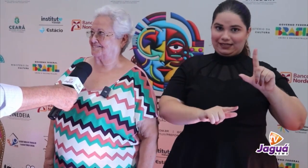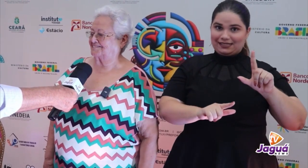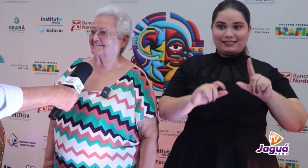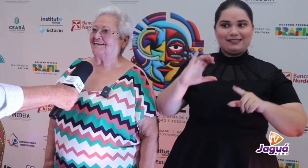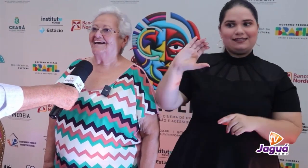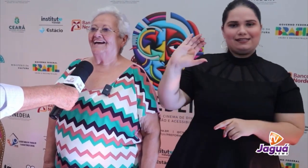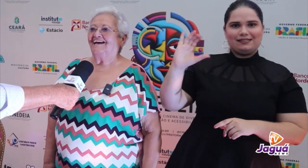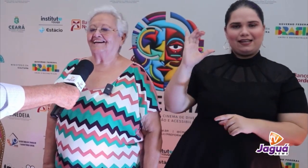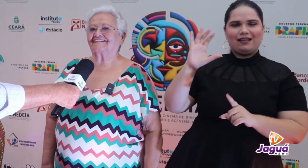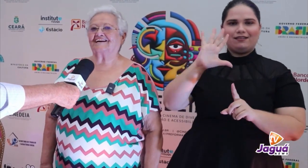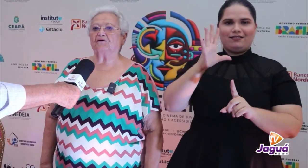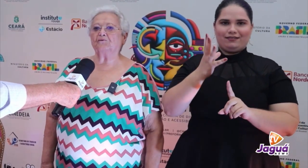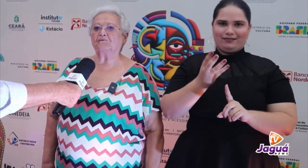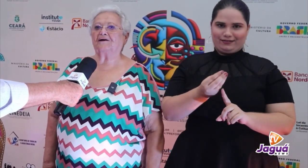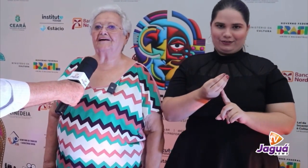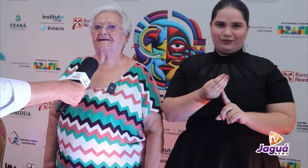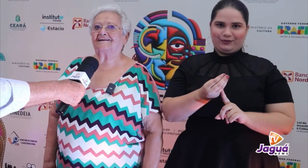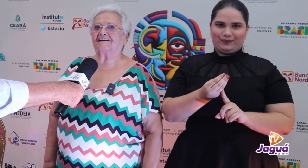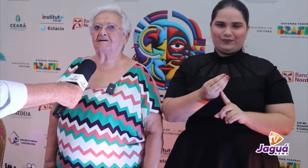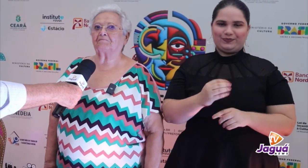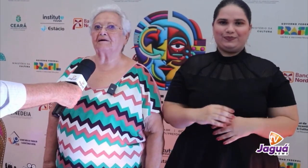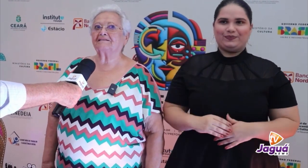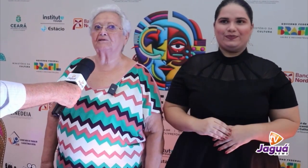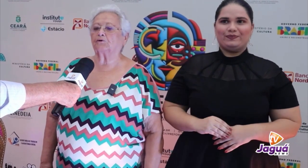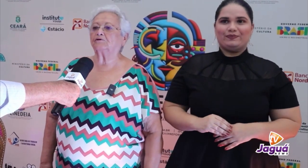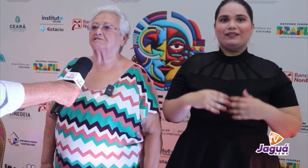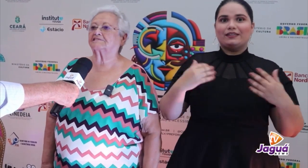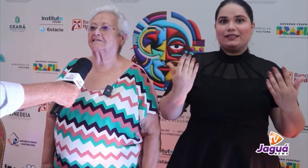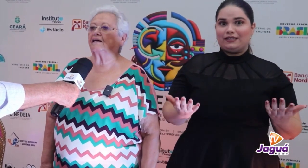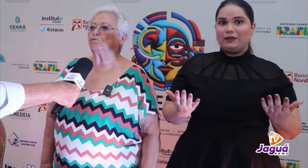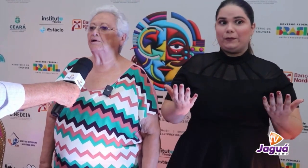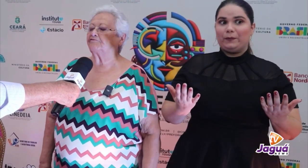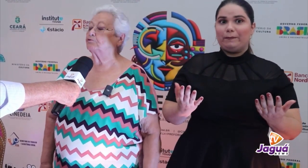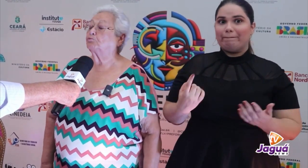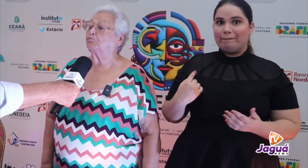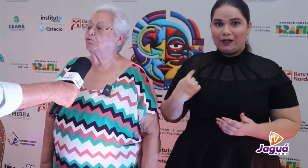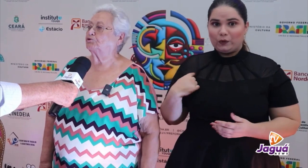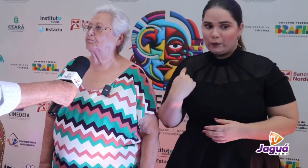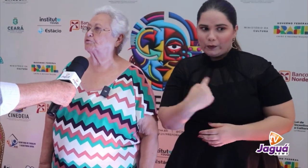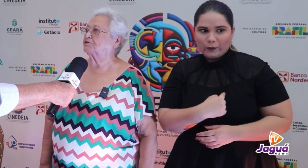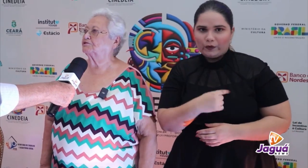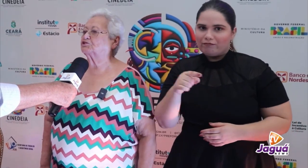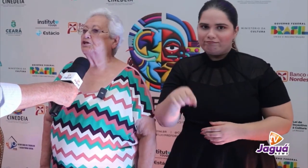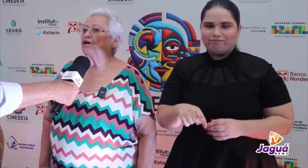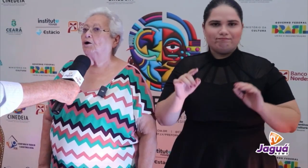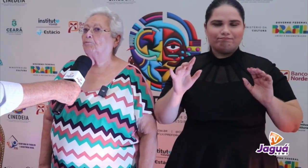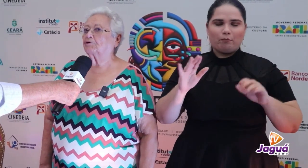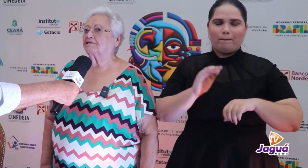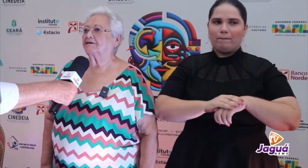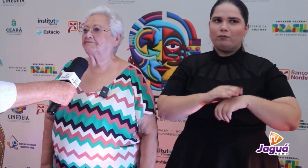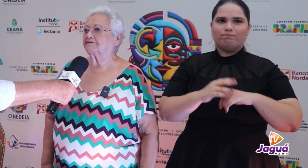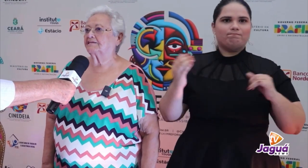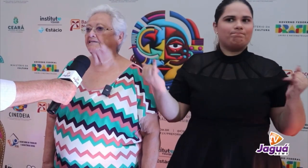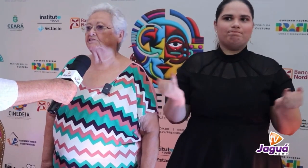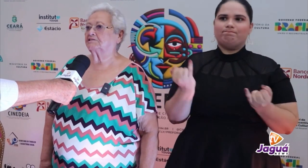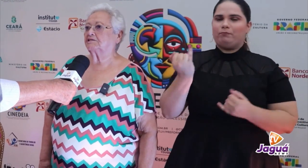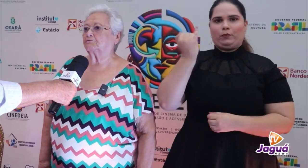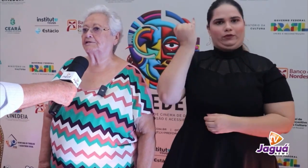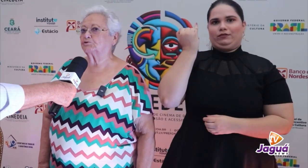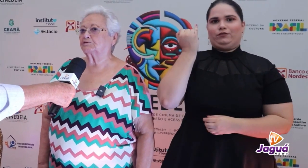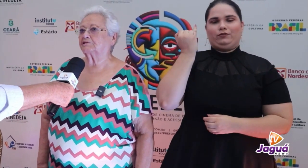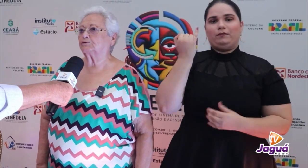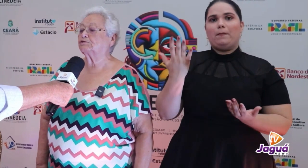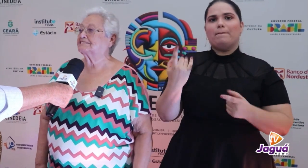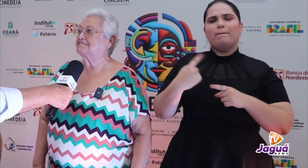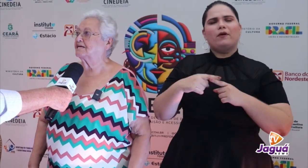e Artes. Então, para nós é um evento muito importante, porque, na verdade,